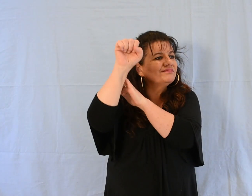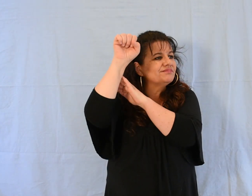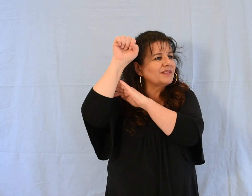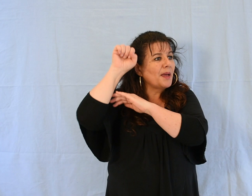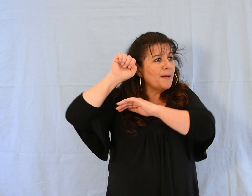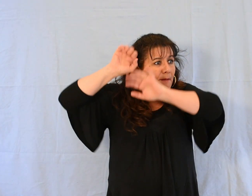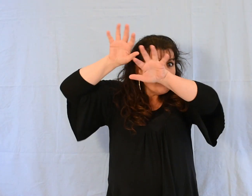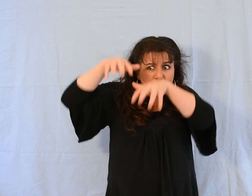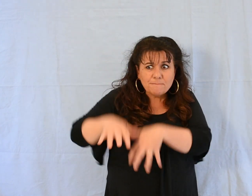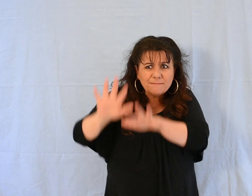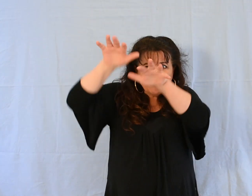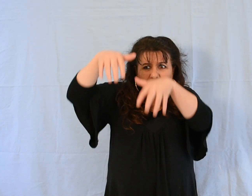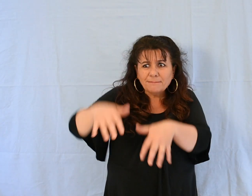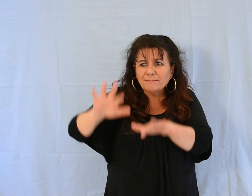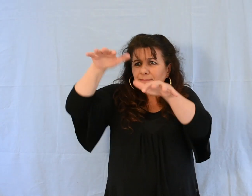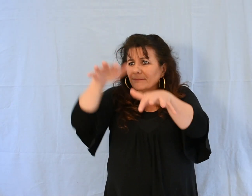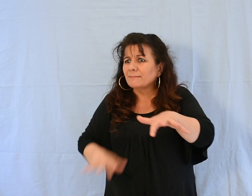quand elle jaillit du sein primordial?